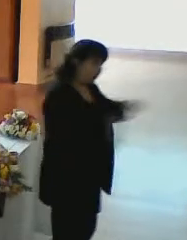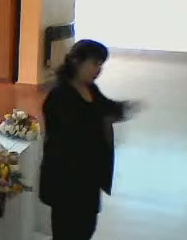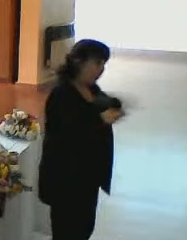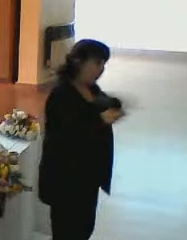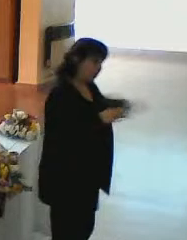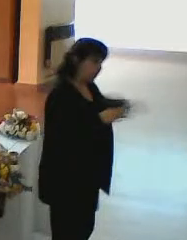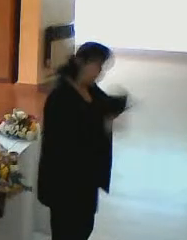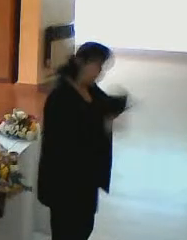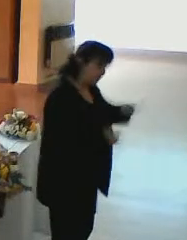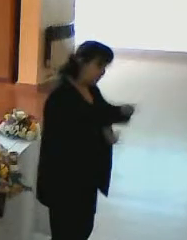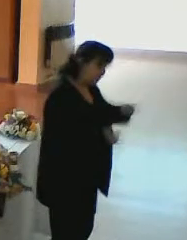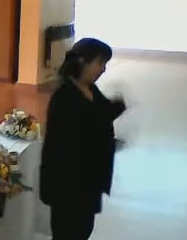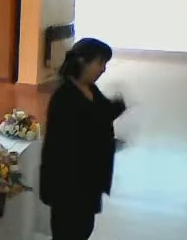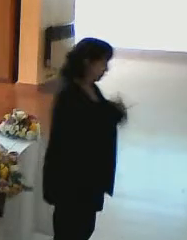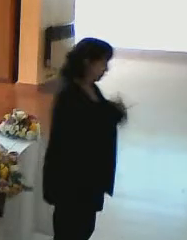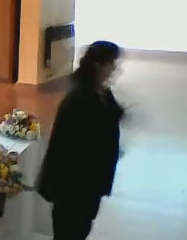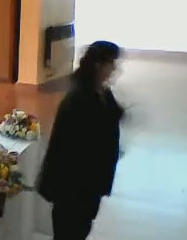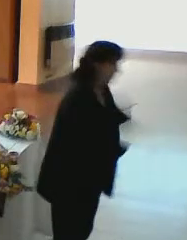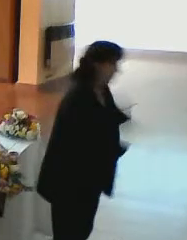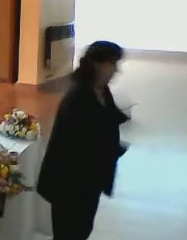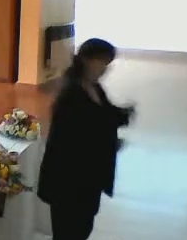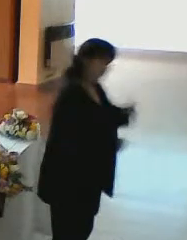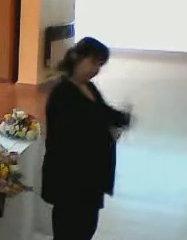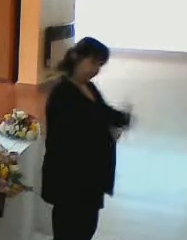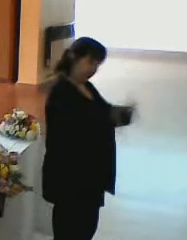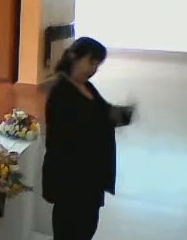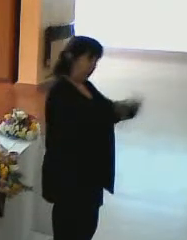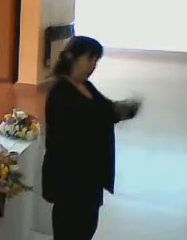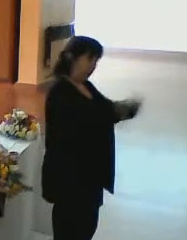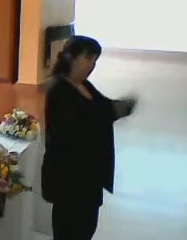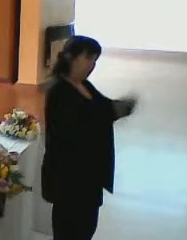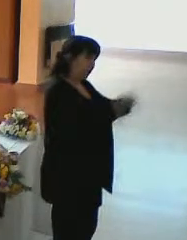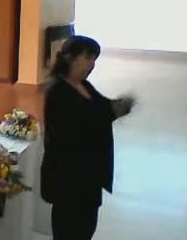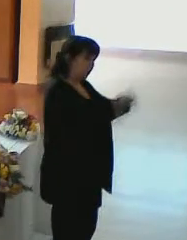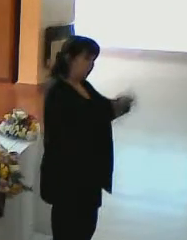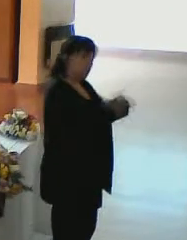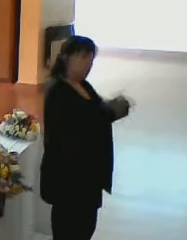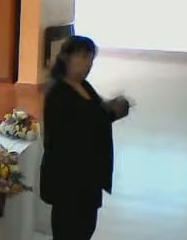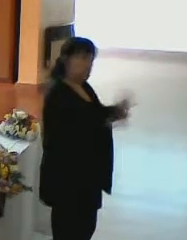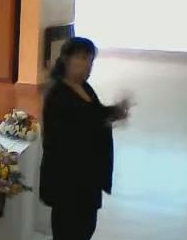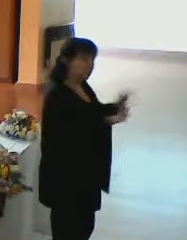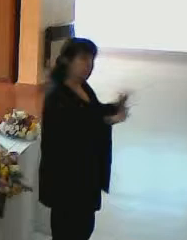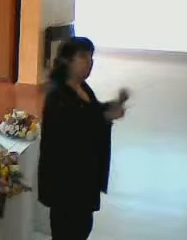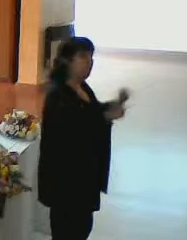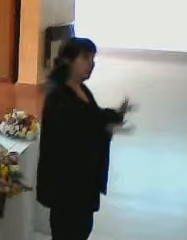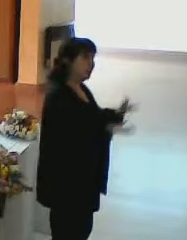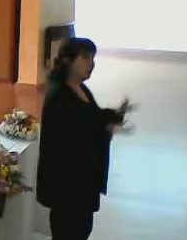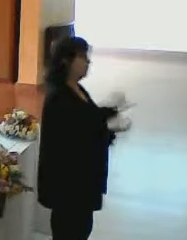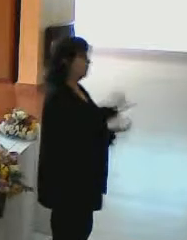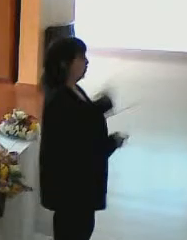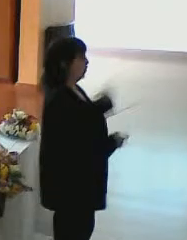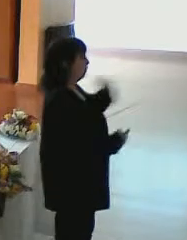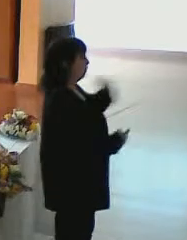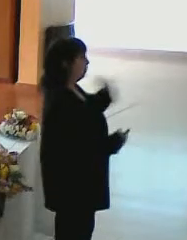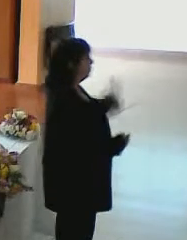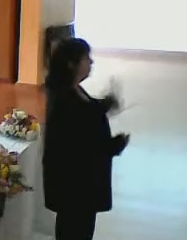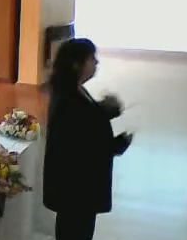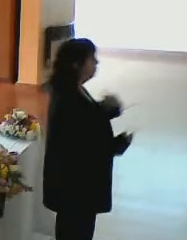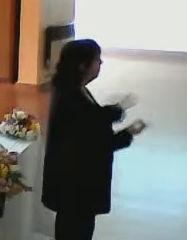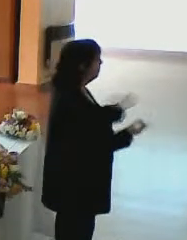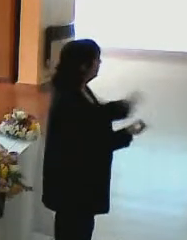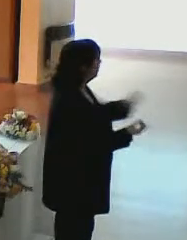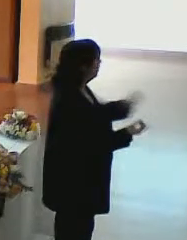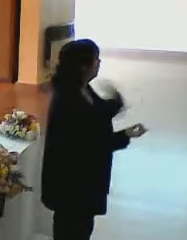autoconsolación desde pequeños. La mamá siempre, cuando interrogamos, son niños